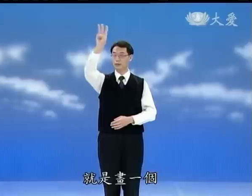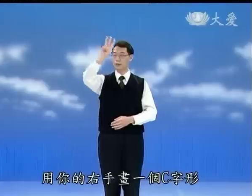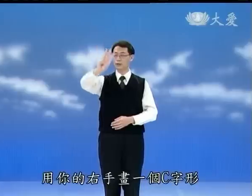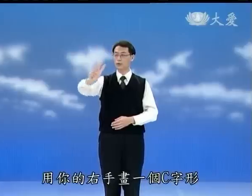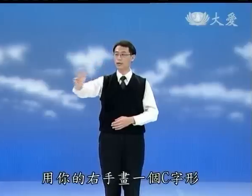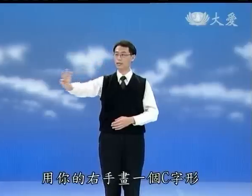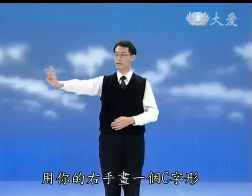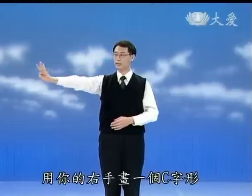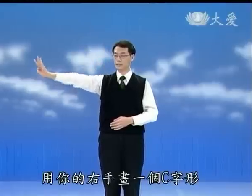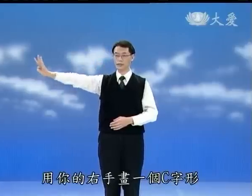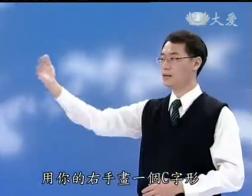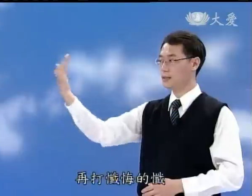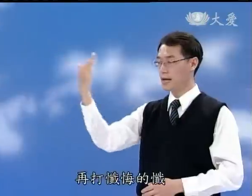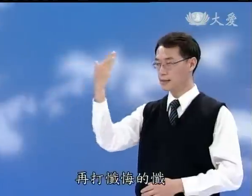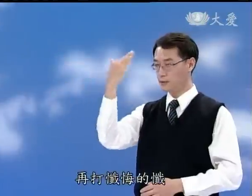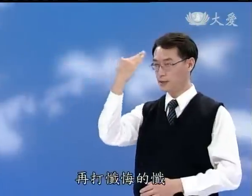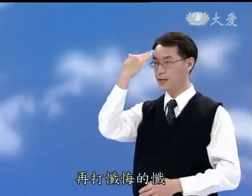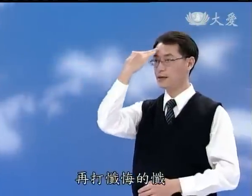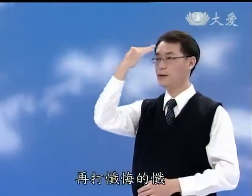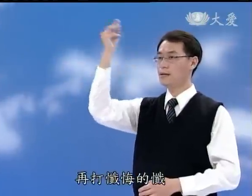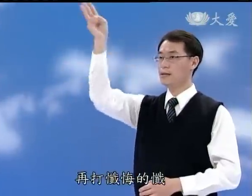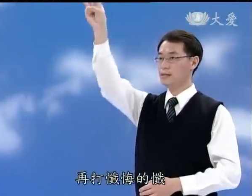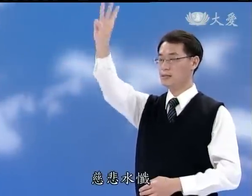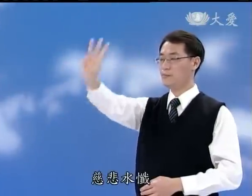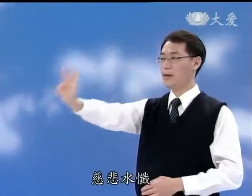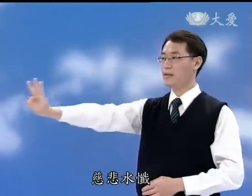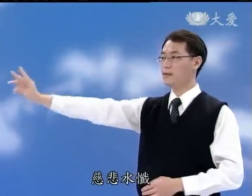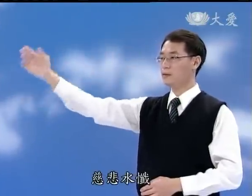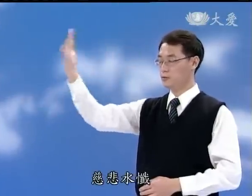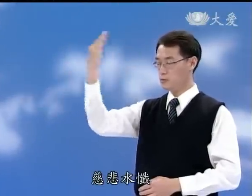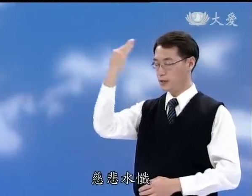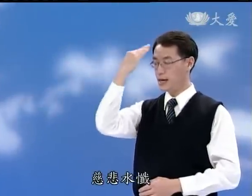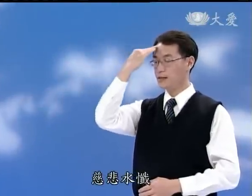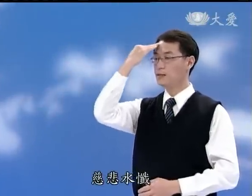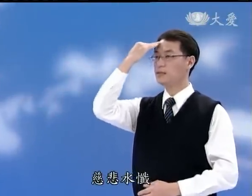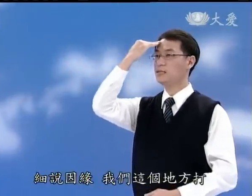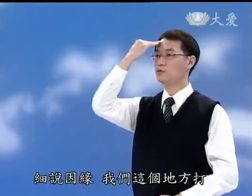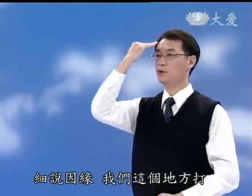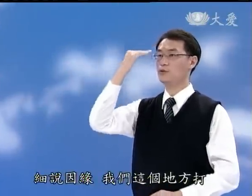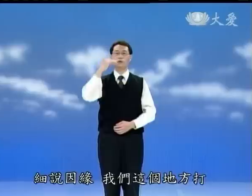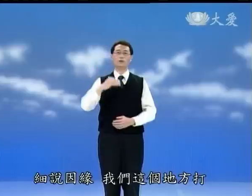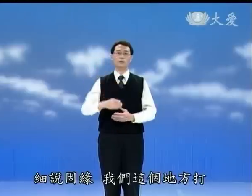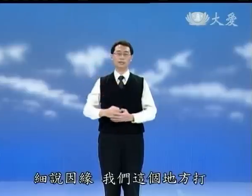用你的右手画一个 C 字形，再打忏悔的忏。慈悲水忏细说因缘，我们这个地